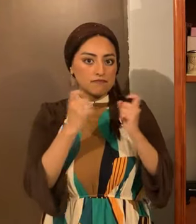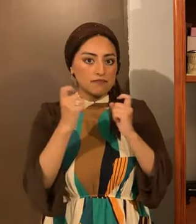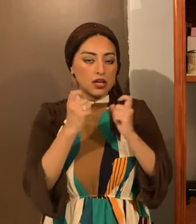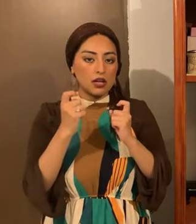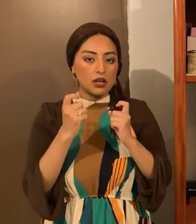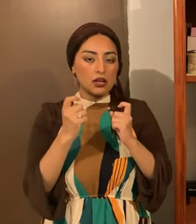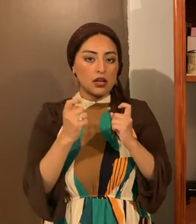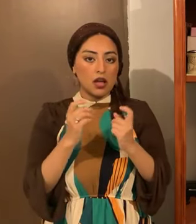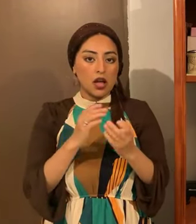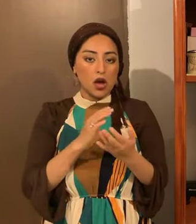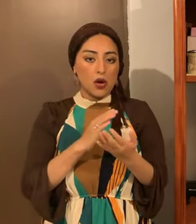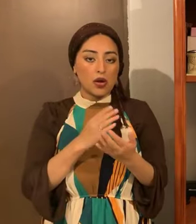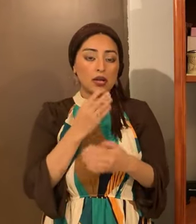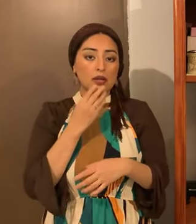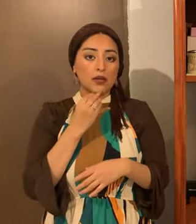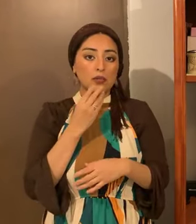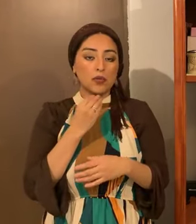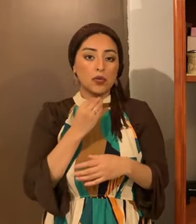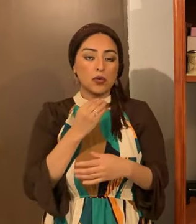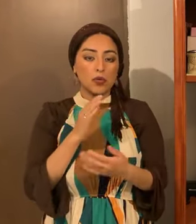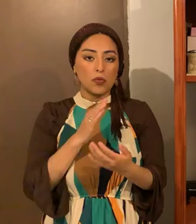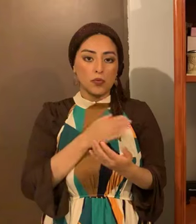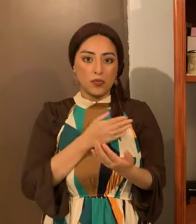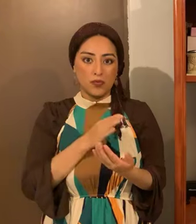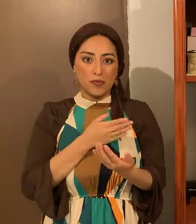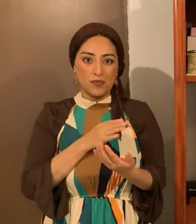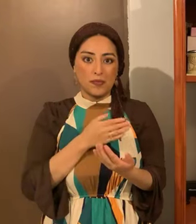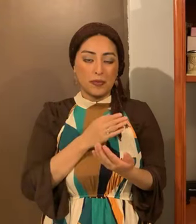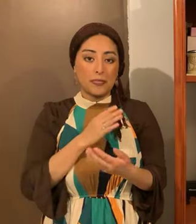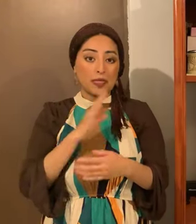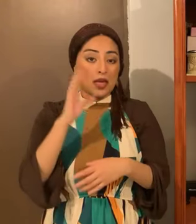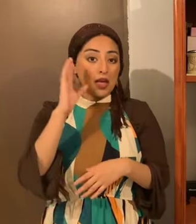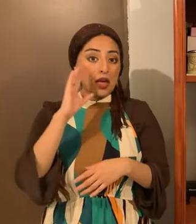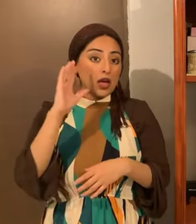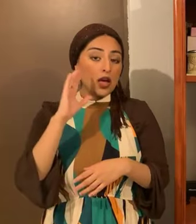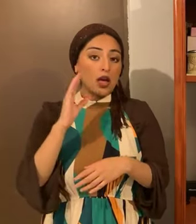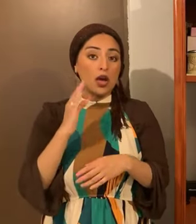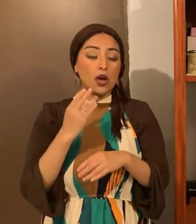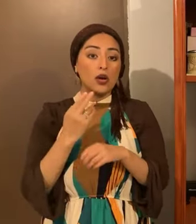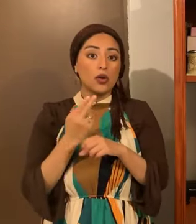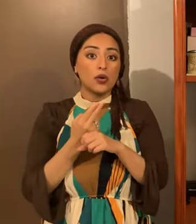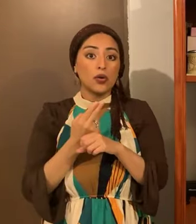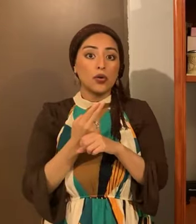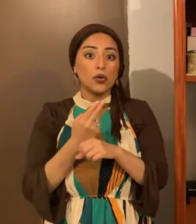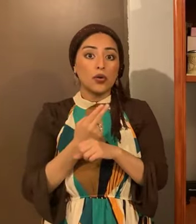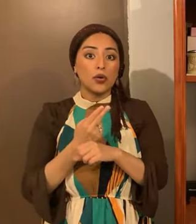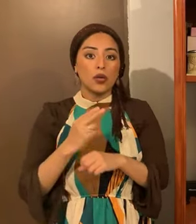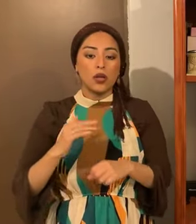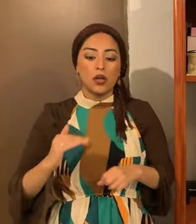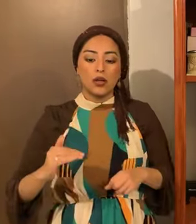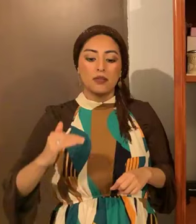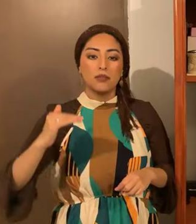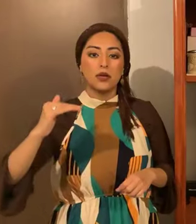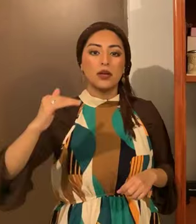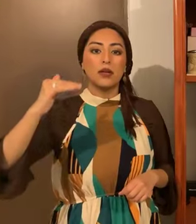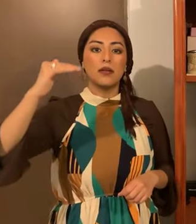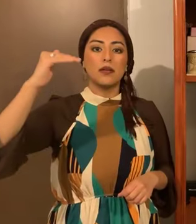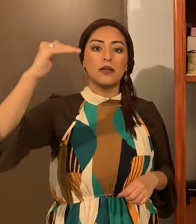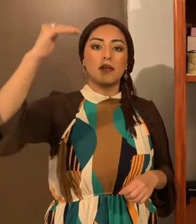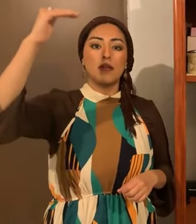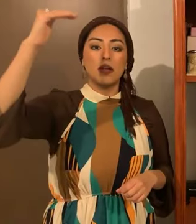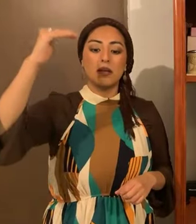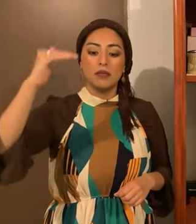la música hebrea antigua es que usaban escalas, como hoy, digo, eso no sería nada nuevo. Sin